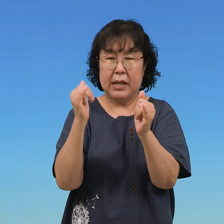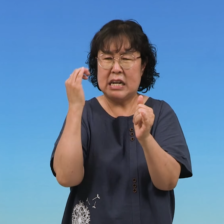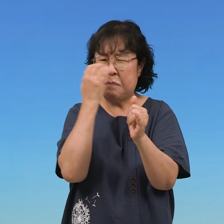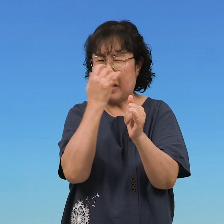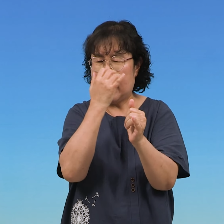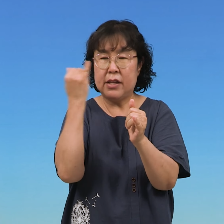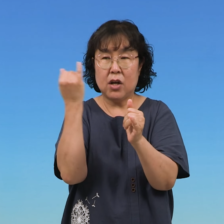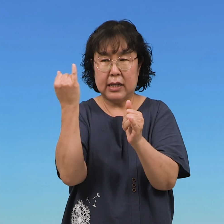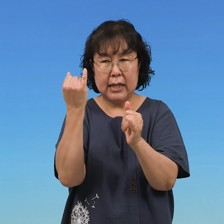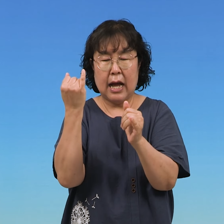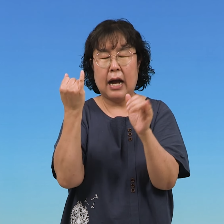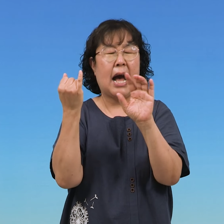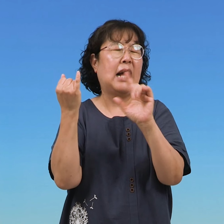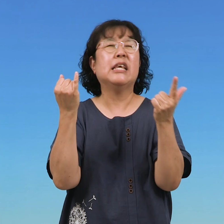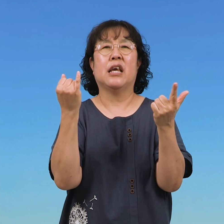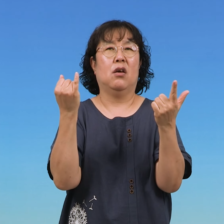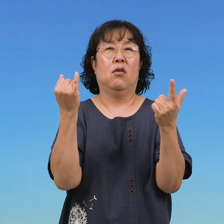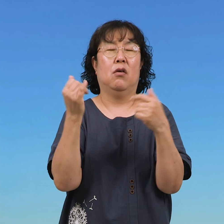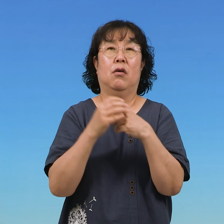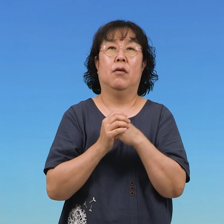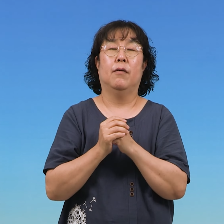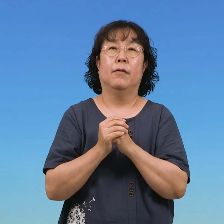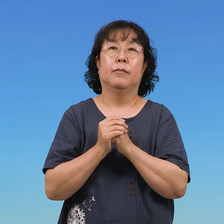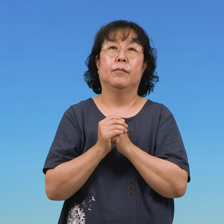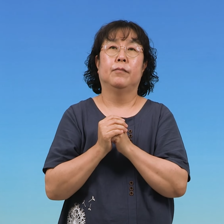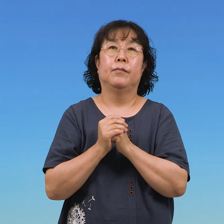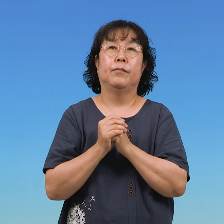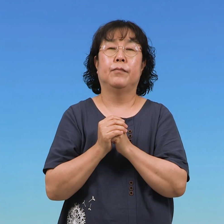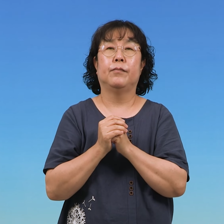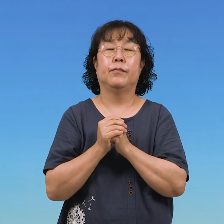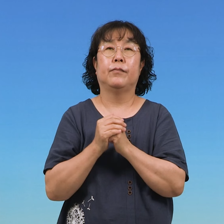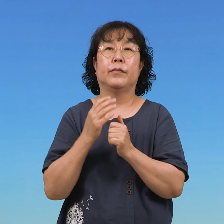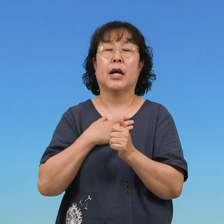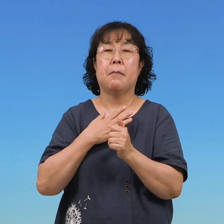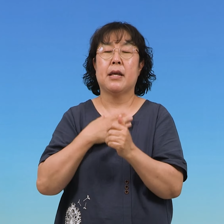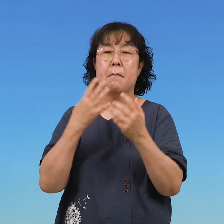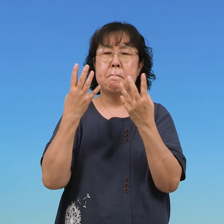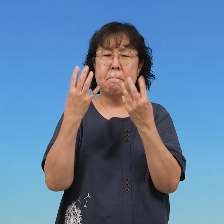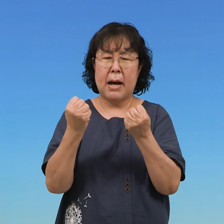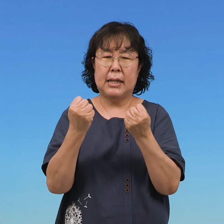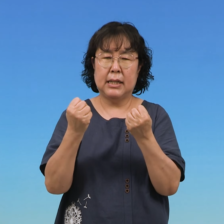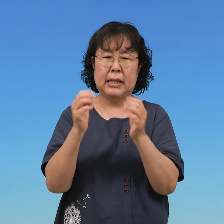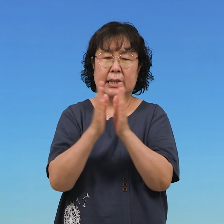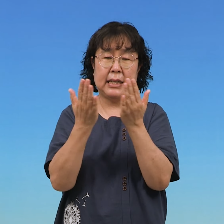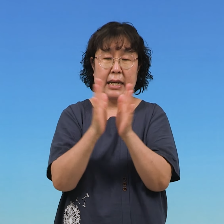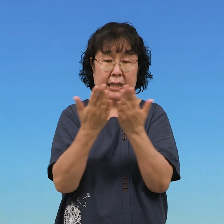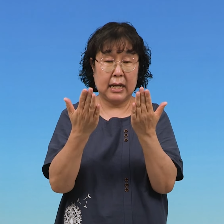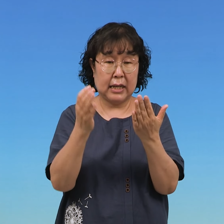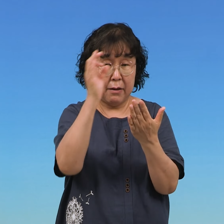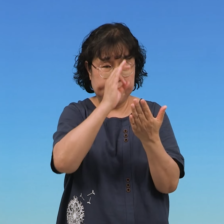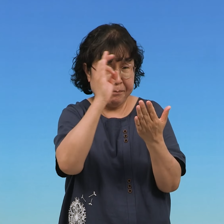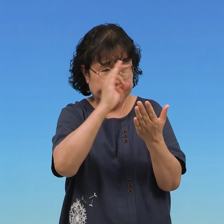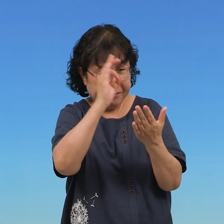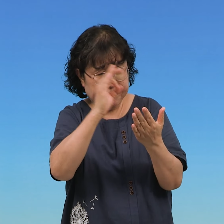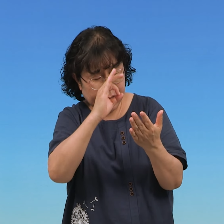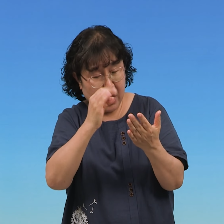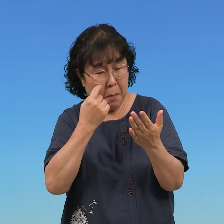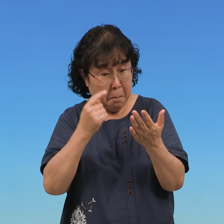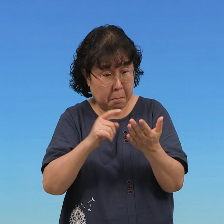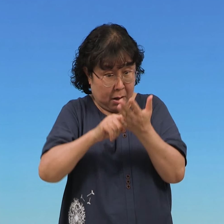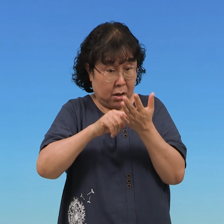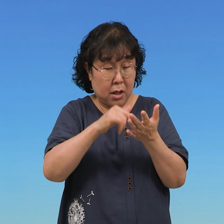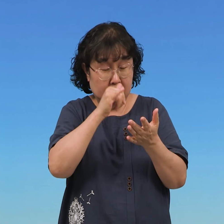묵상하는데, 이번에 보니까 그게 아니에요. 제가 이제 여러 자료를 뒤지고 하다가 발견한 게 뭐냐